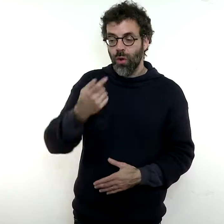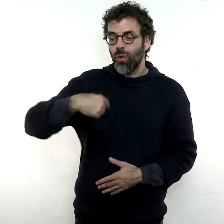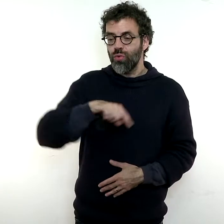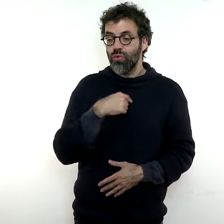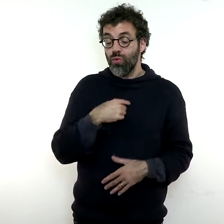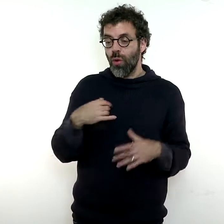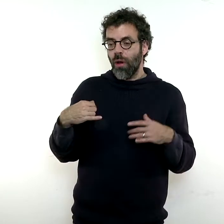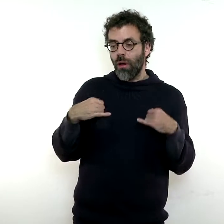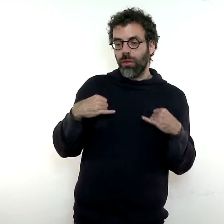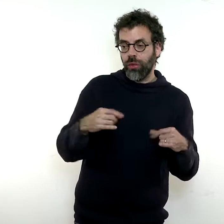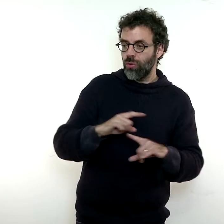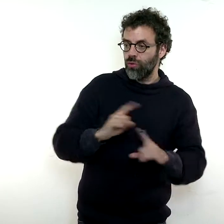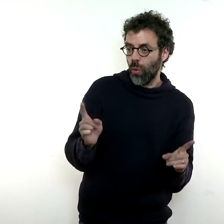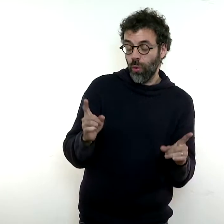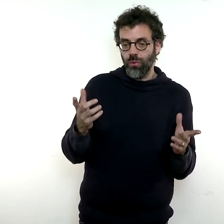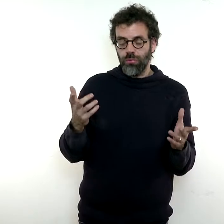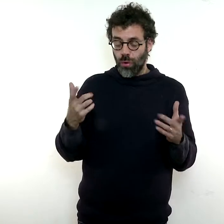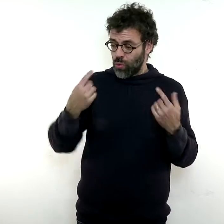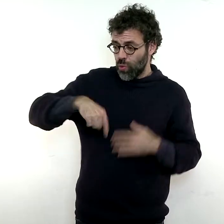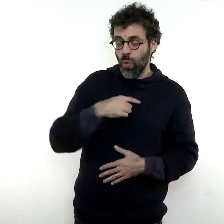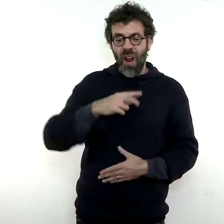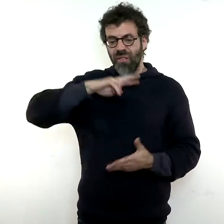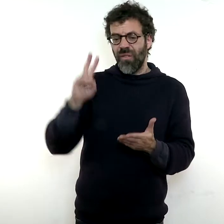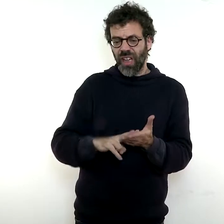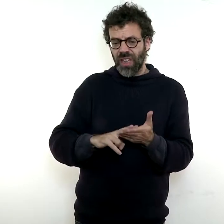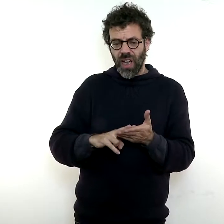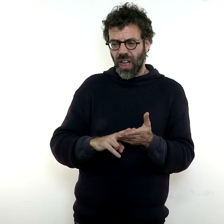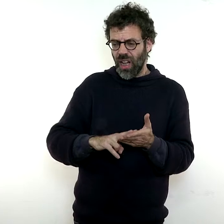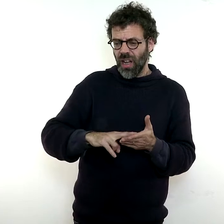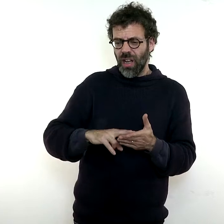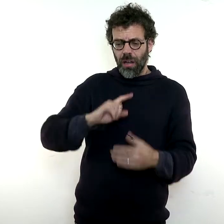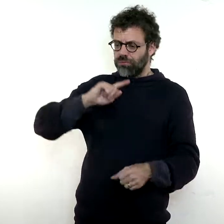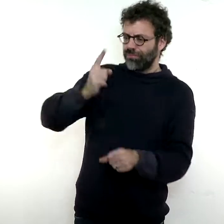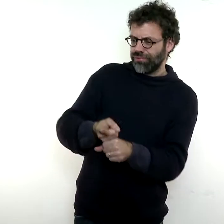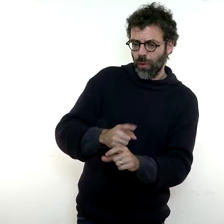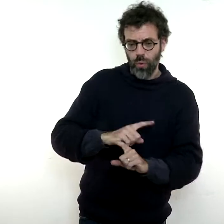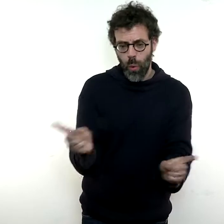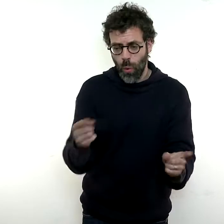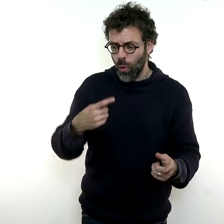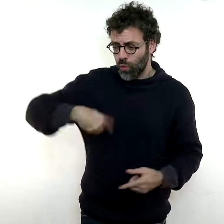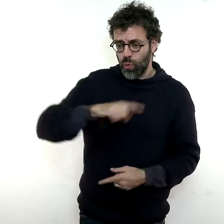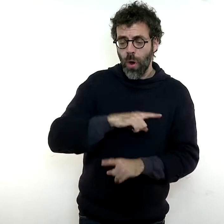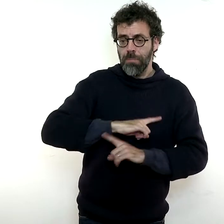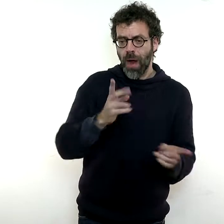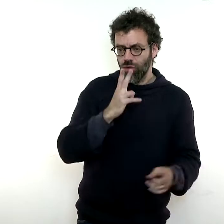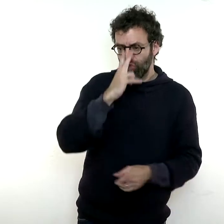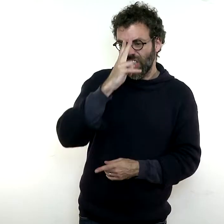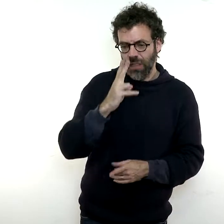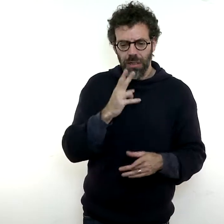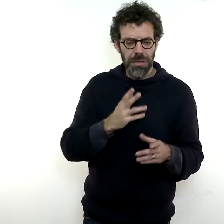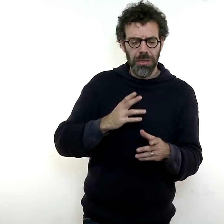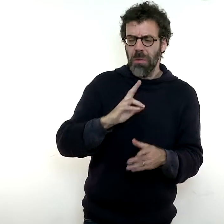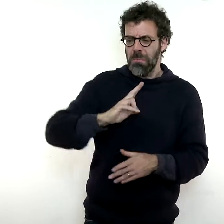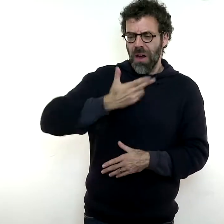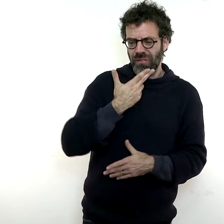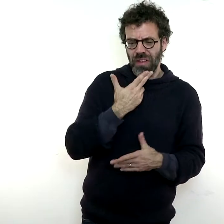élus, la vérité absolue. Que nous ne détournons pas, nous ne sommes pas des génies en place. Et que quelque part, les citoyens ont leur mot